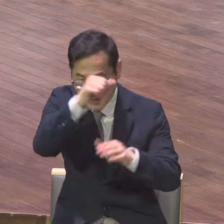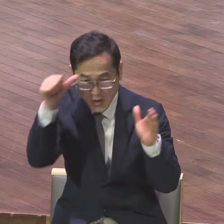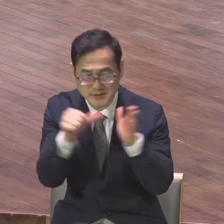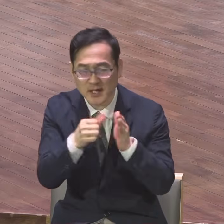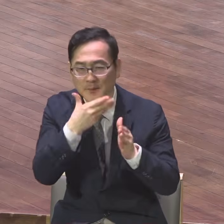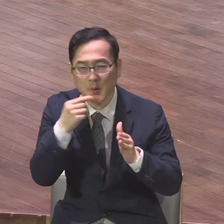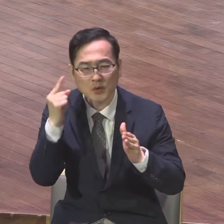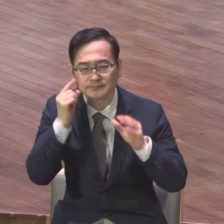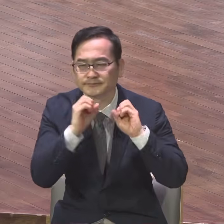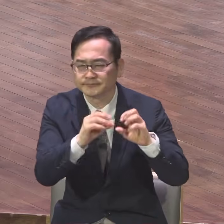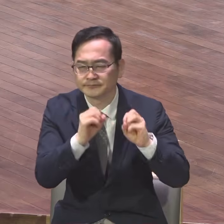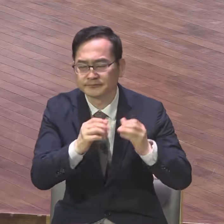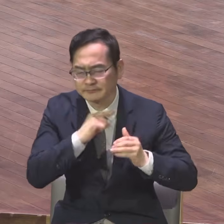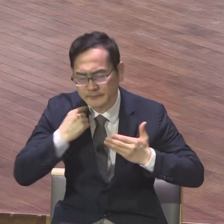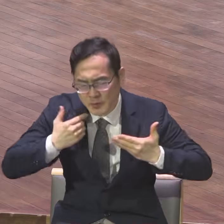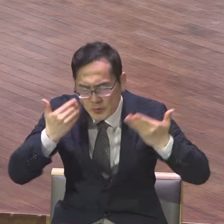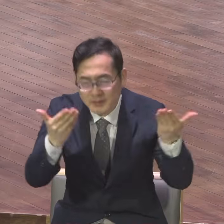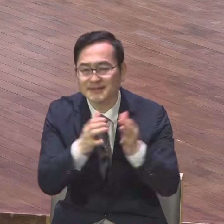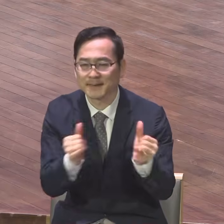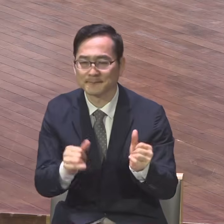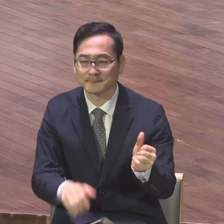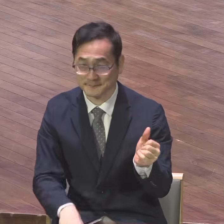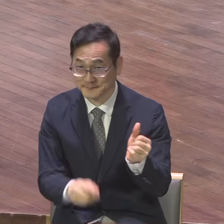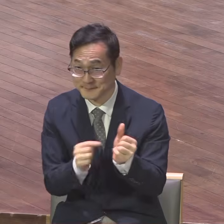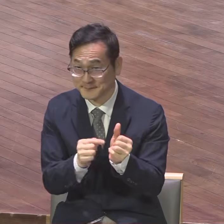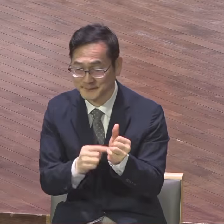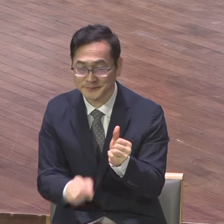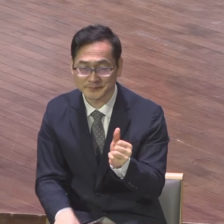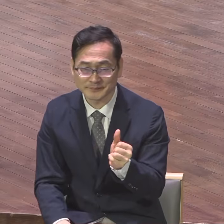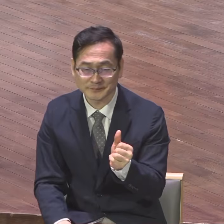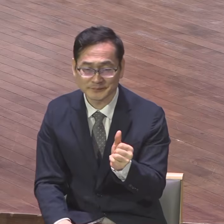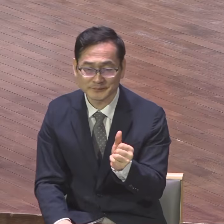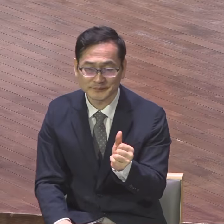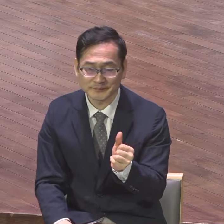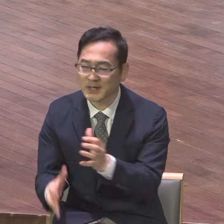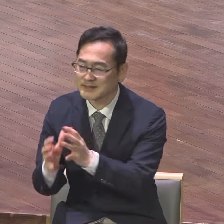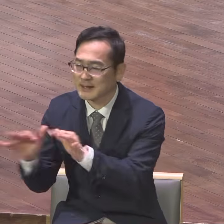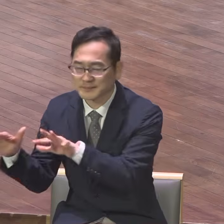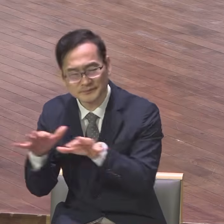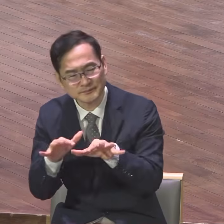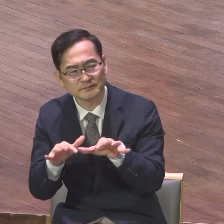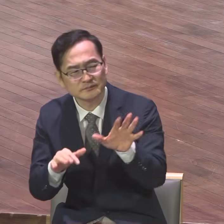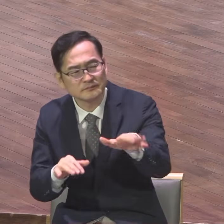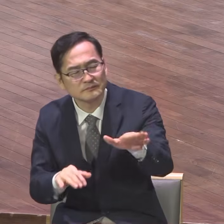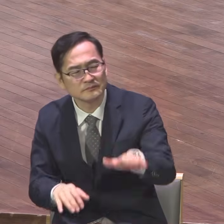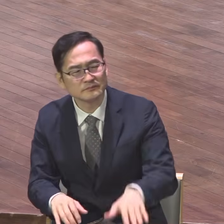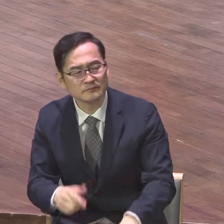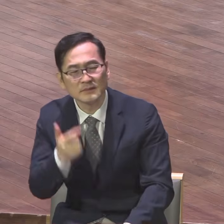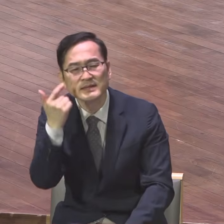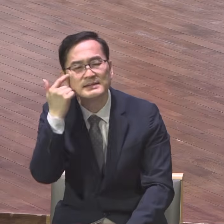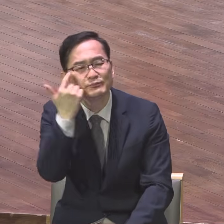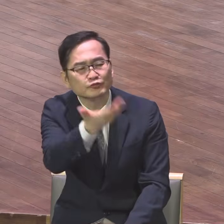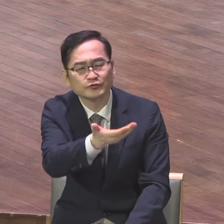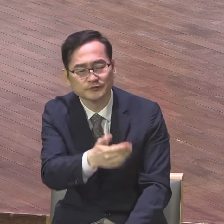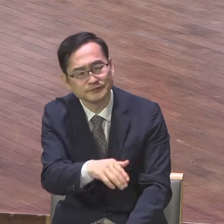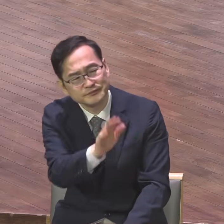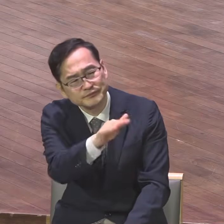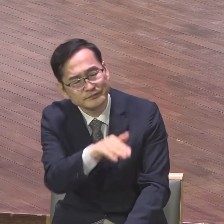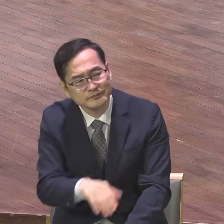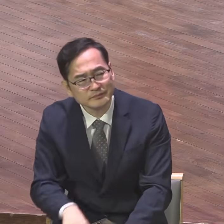선교를 하면서 헌신한 선교사예요. 그런데 많은 사람들이 허드슨 테일러에게 이런 질문을